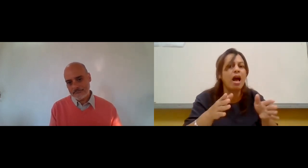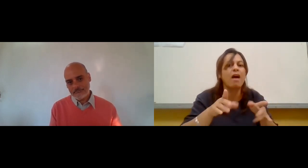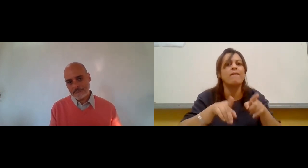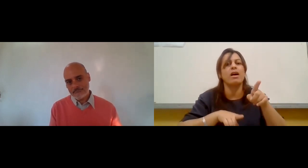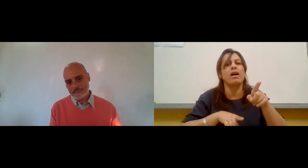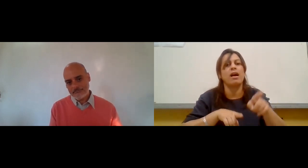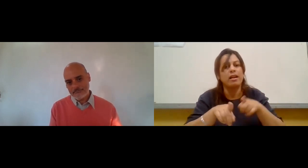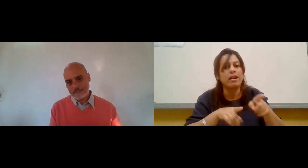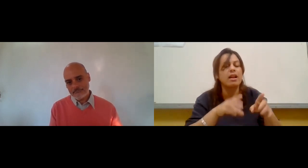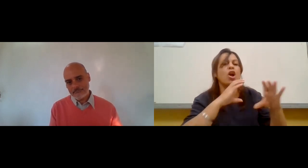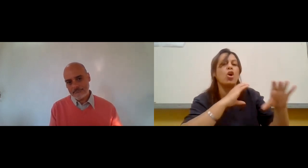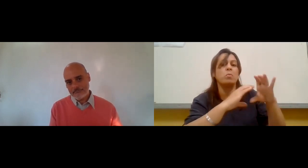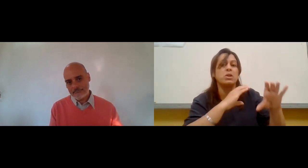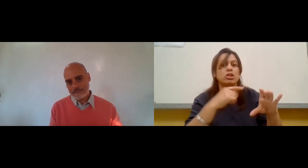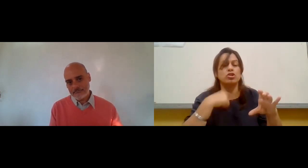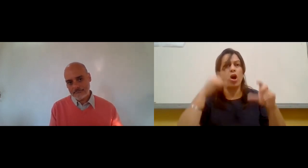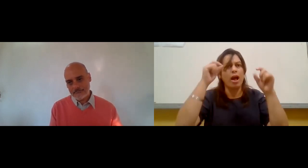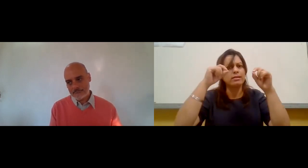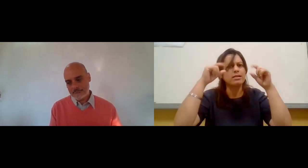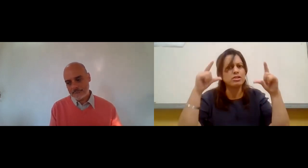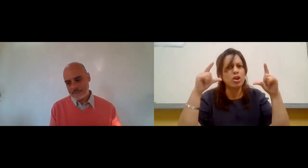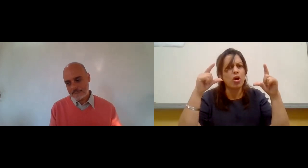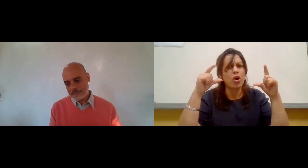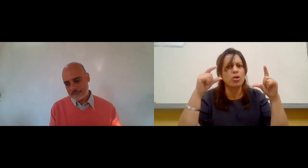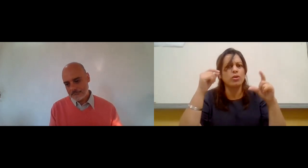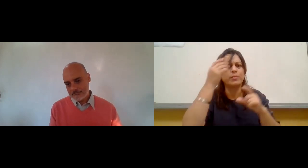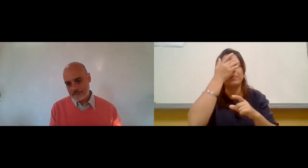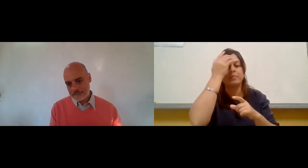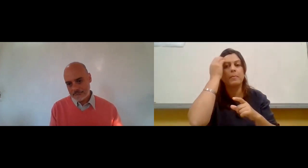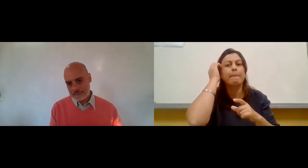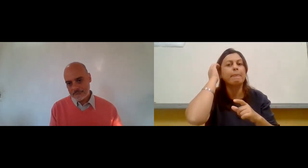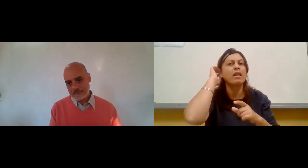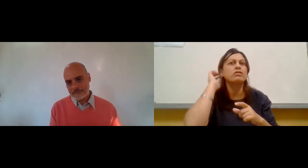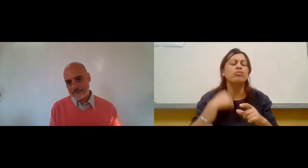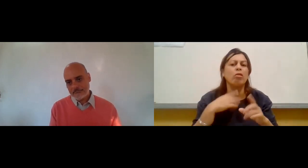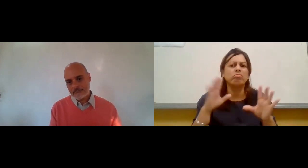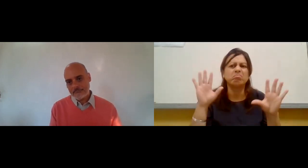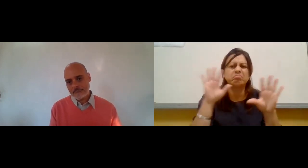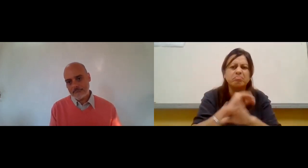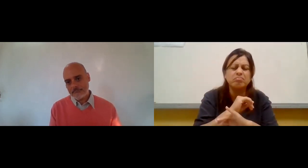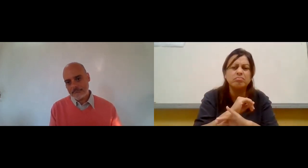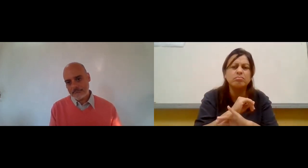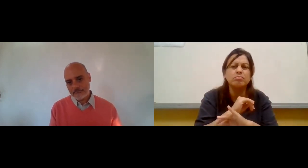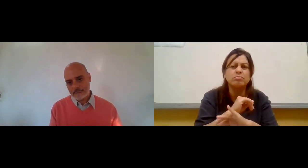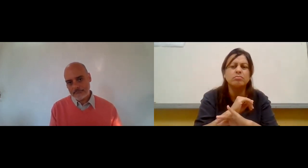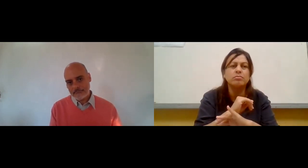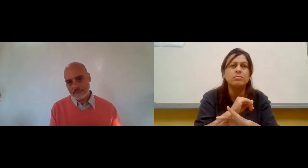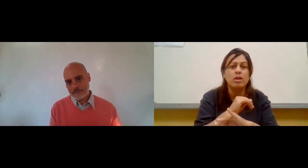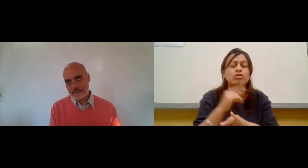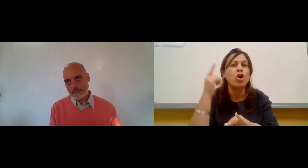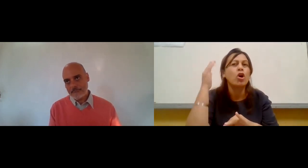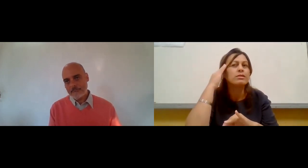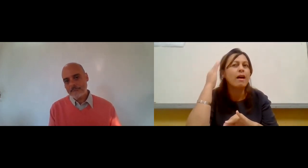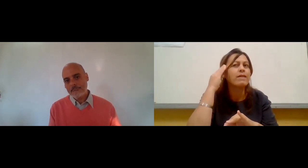digamos. Personalmente, a mí me llamó la atención y me prestó confusión. Digo, yo sé que pedían prueba de